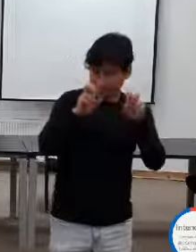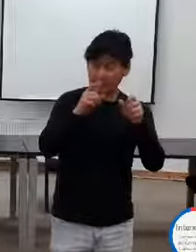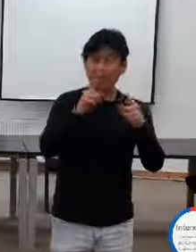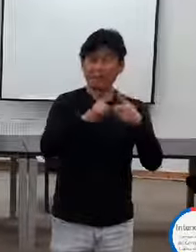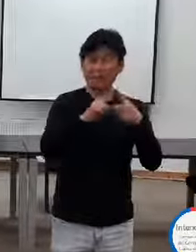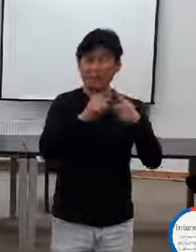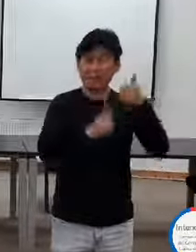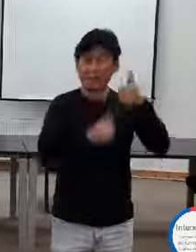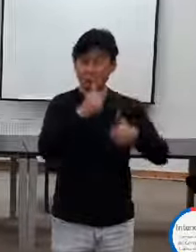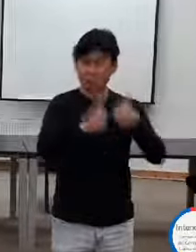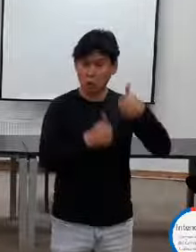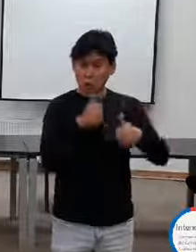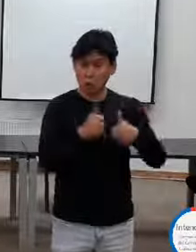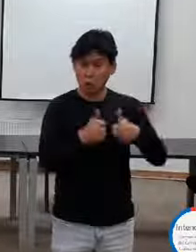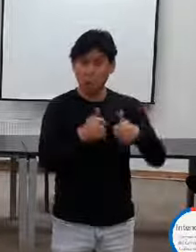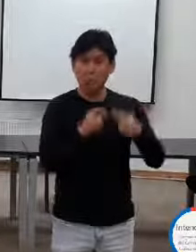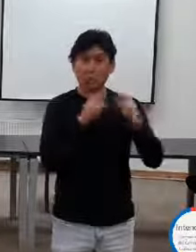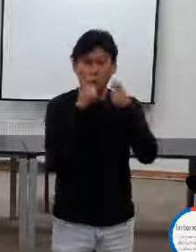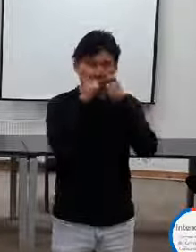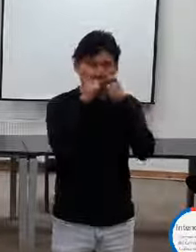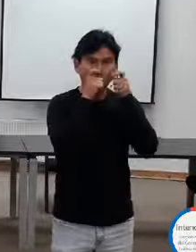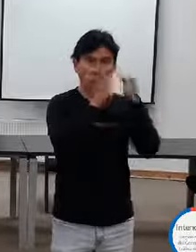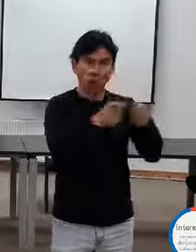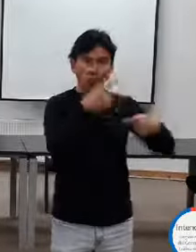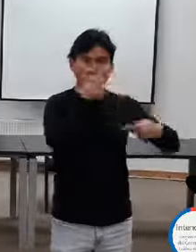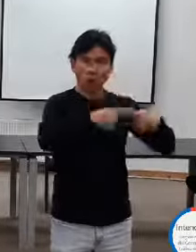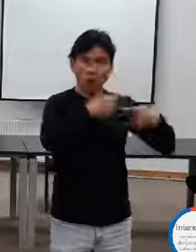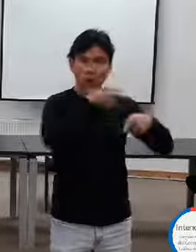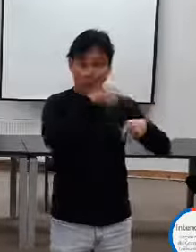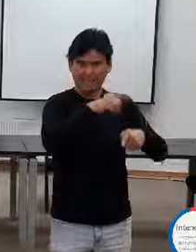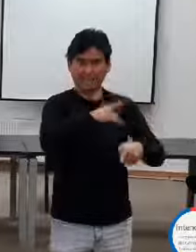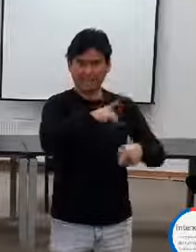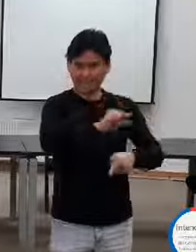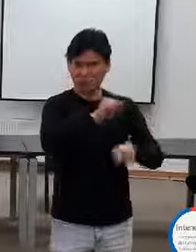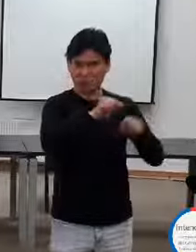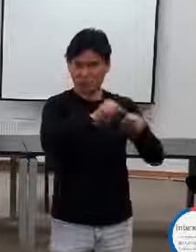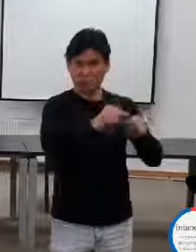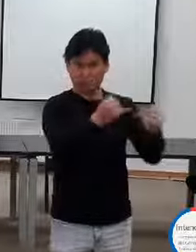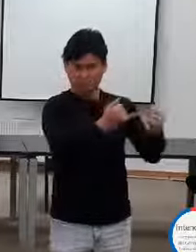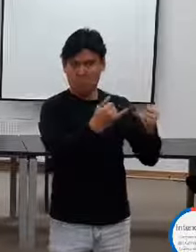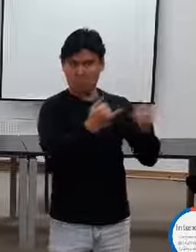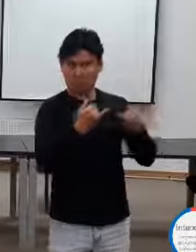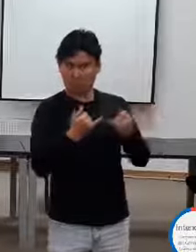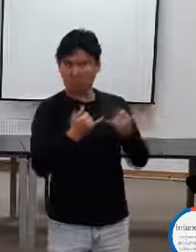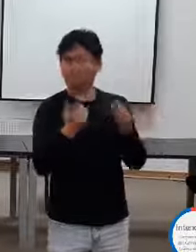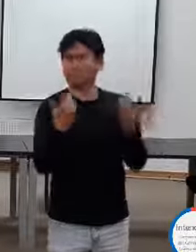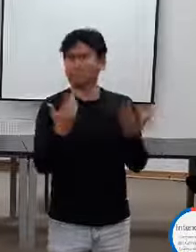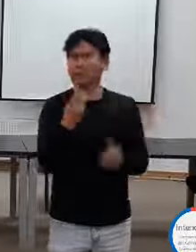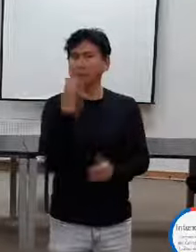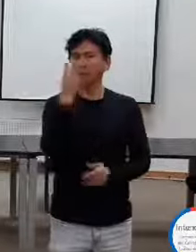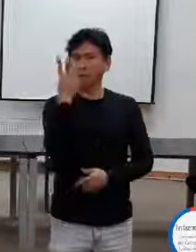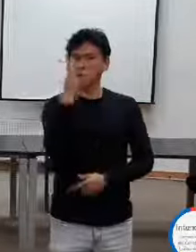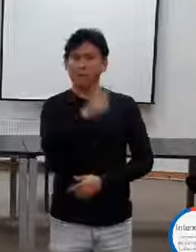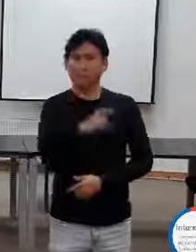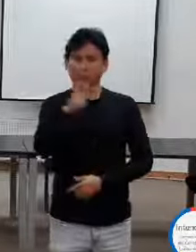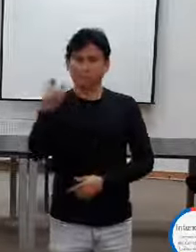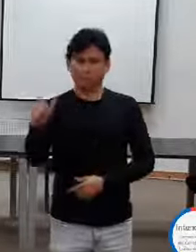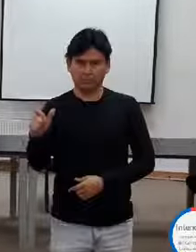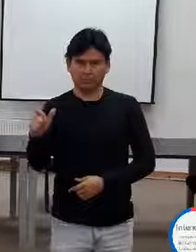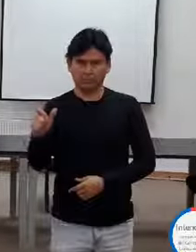participó precisamente del control en esa aduana sanitaria y me informa que se trata de tres personas